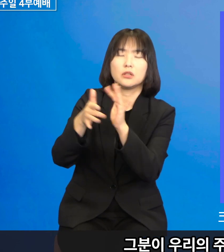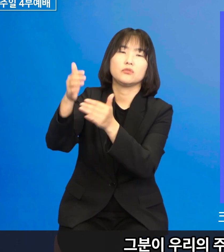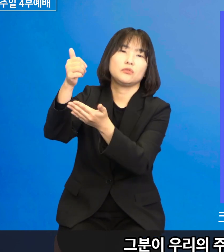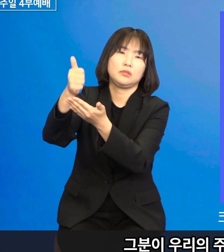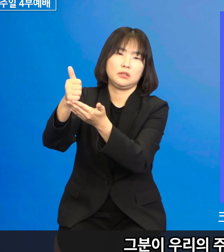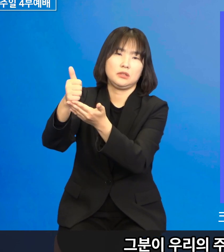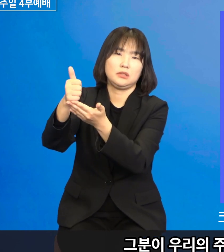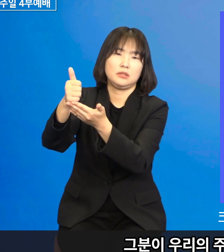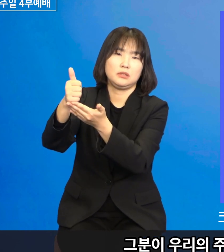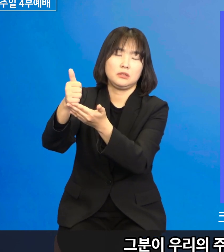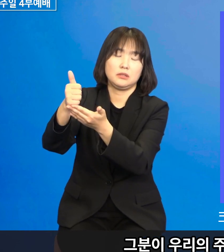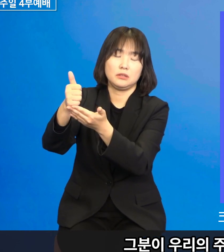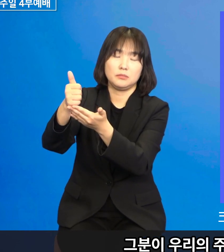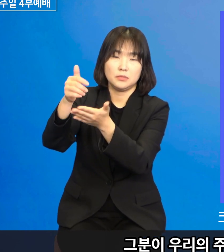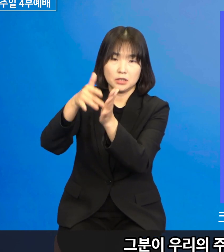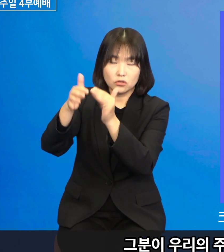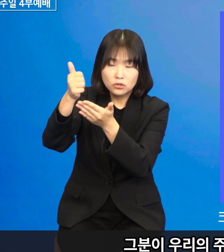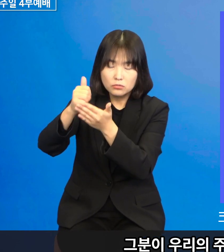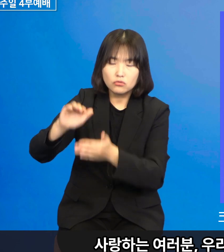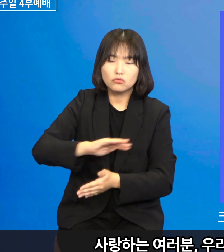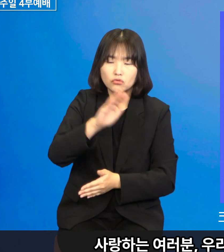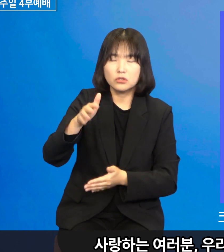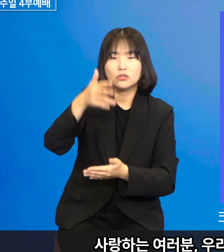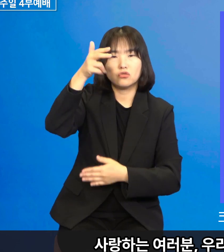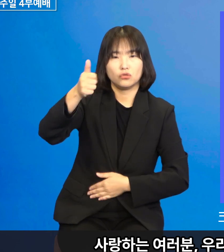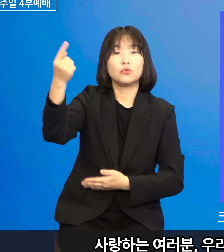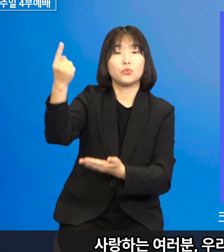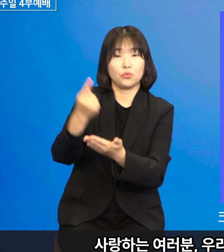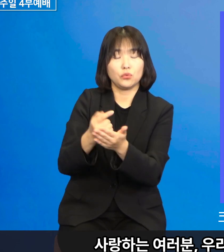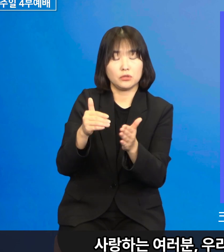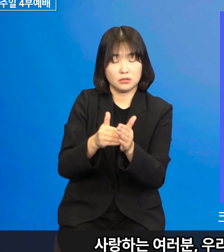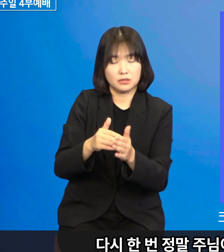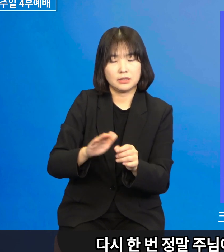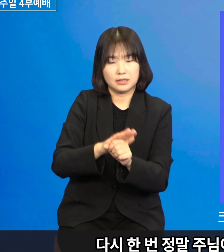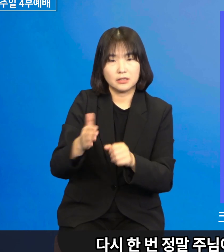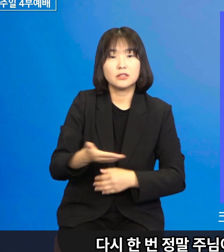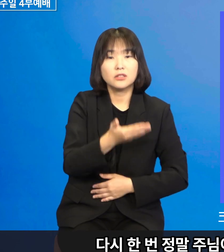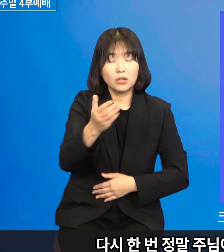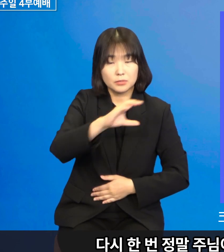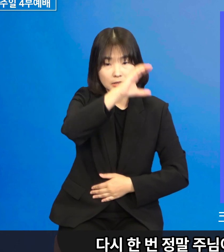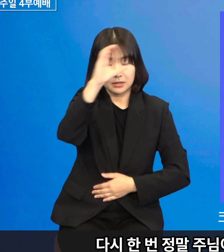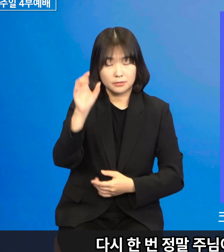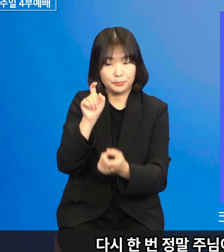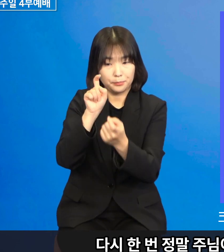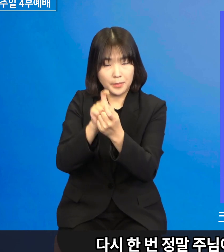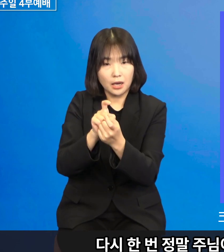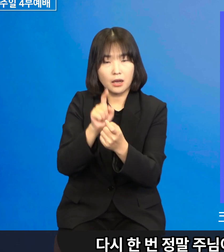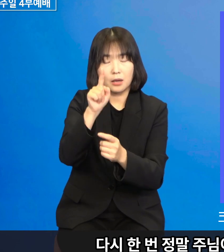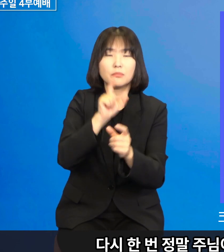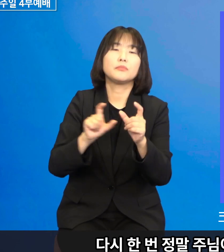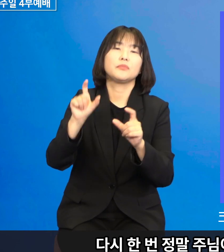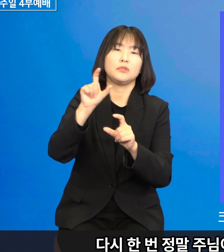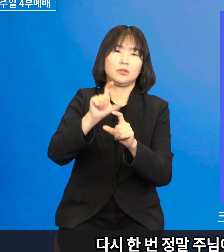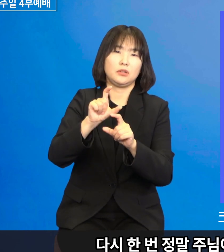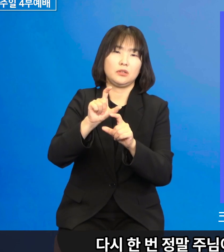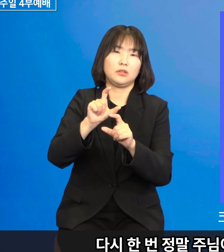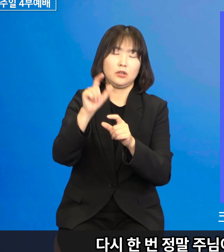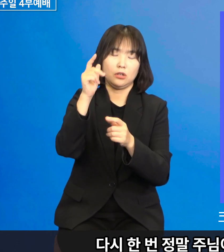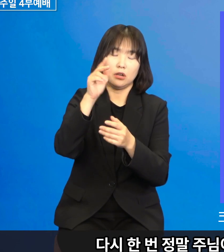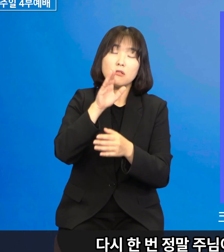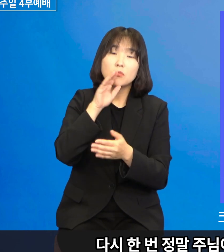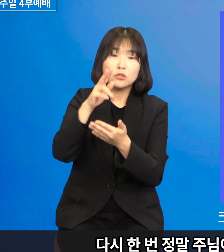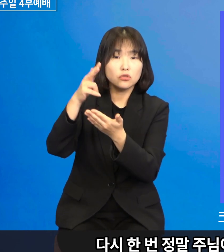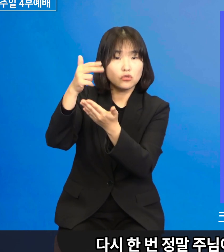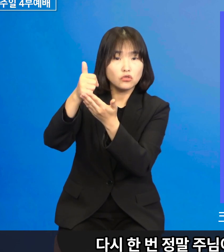그분이 우리의 주인으로 오신 거예요. 사랑하는 여러분, 우리가 크리스마스를 맞이해서 다시 한번 정말 주님이